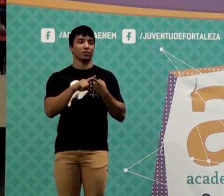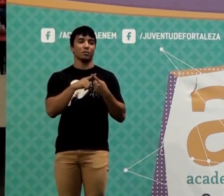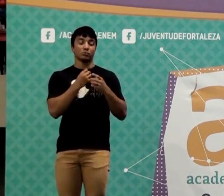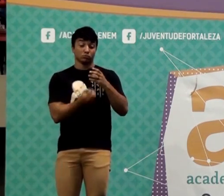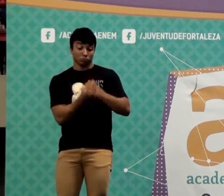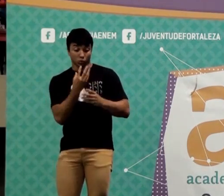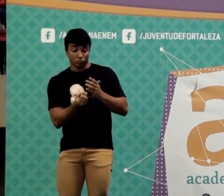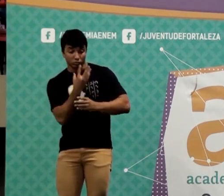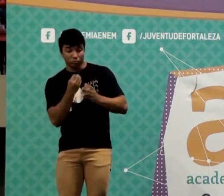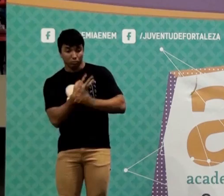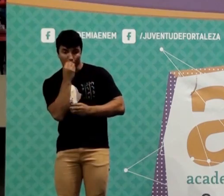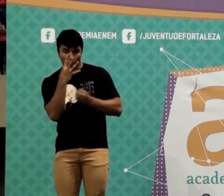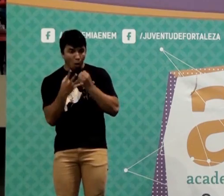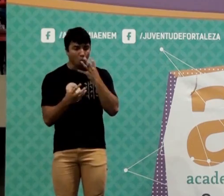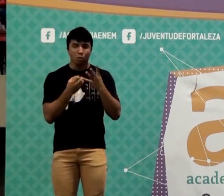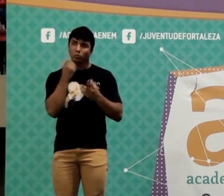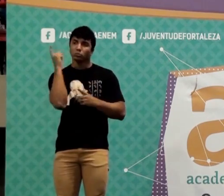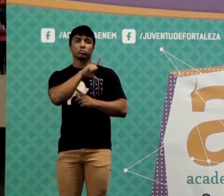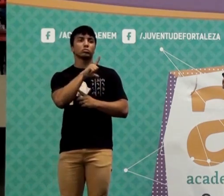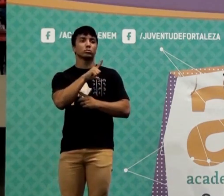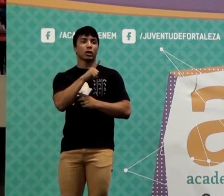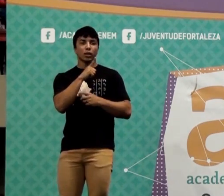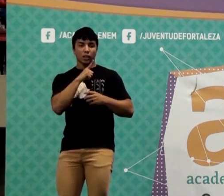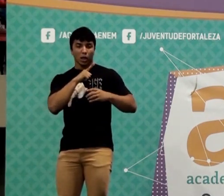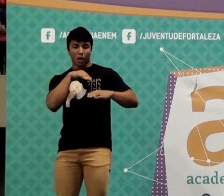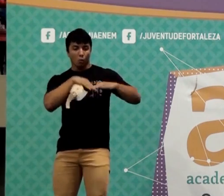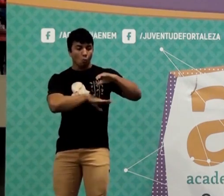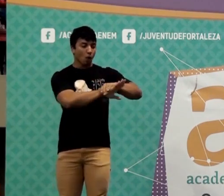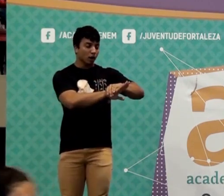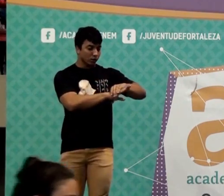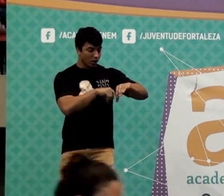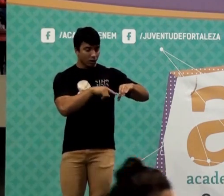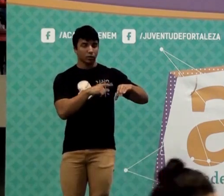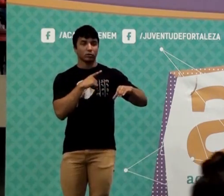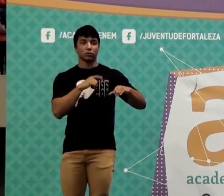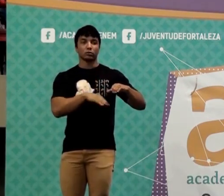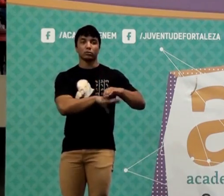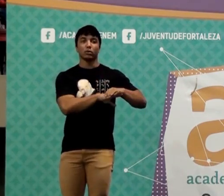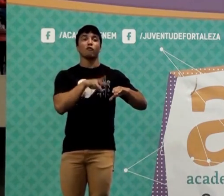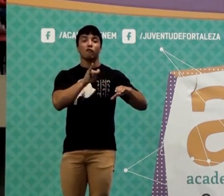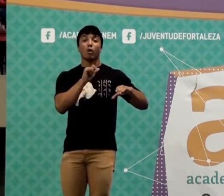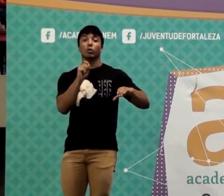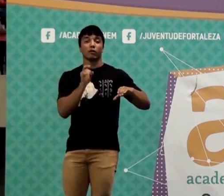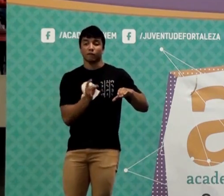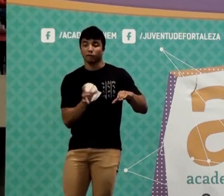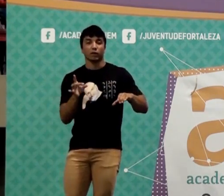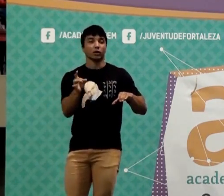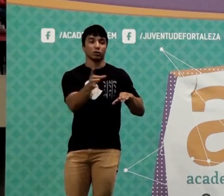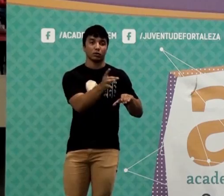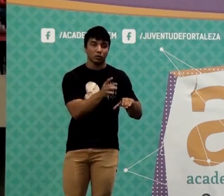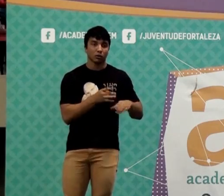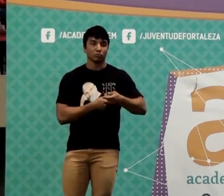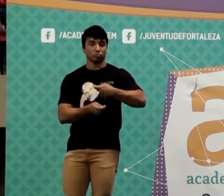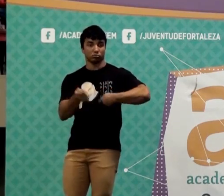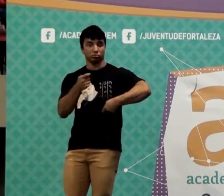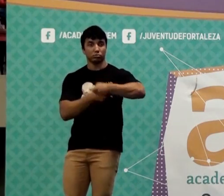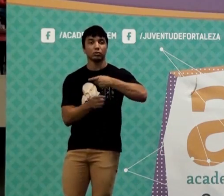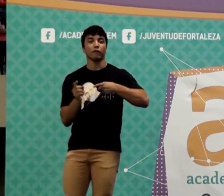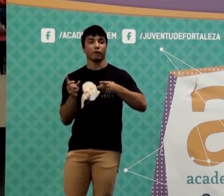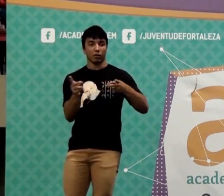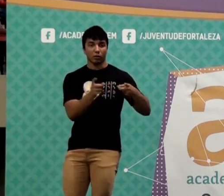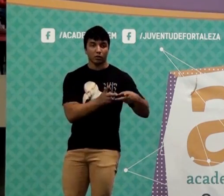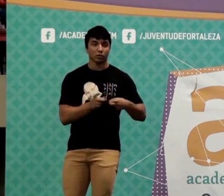5 séculos depois, o homem começou a desenvolver de novo ferro. Aí o cavalo, ó, com a ferradura,